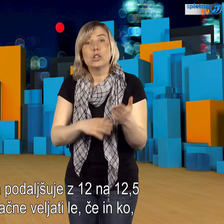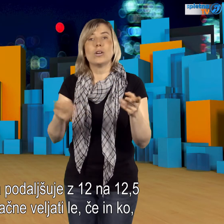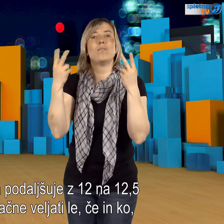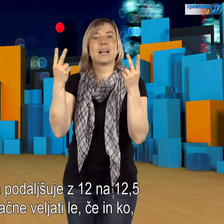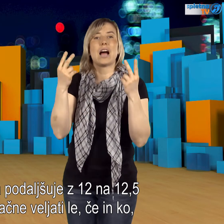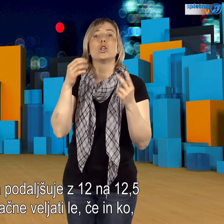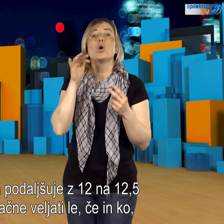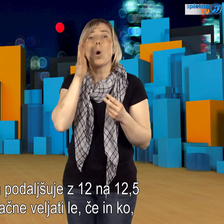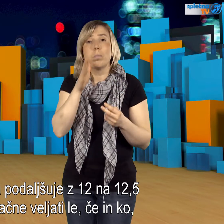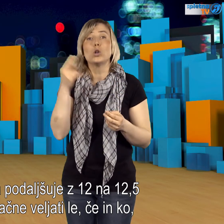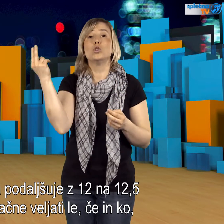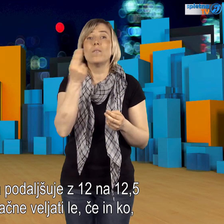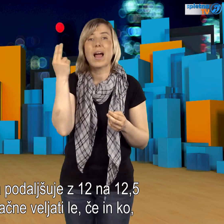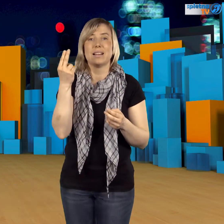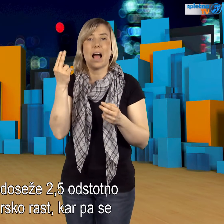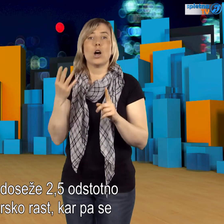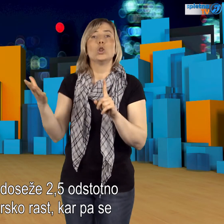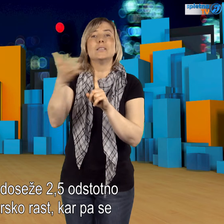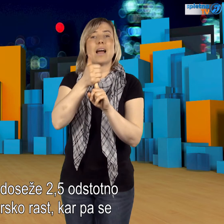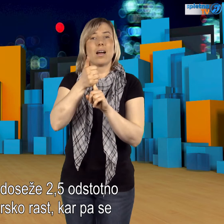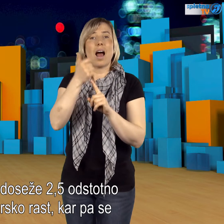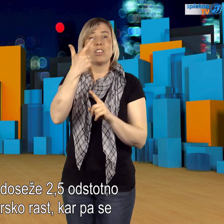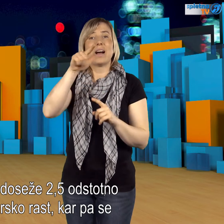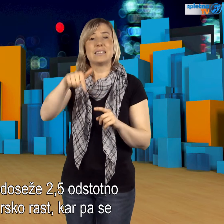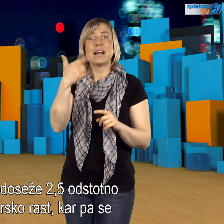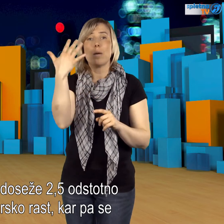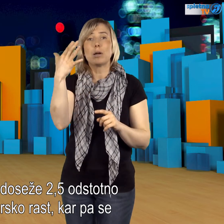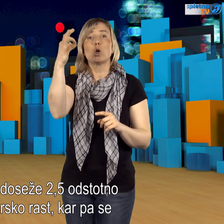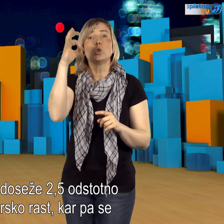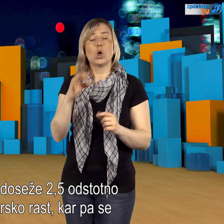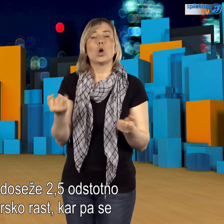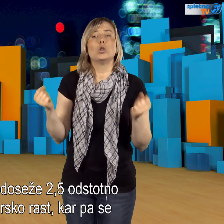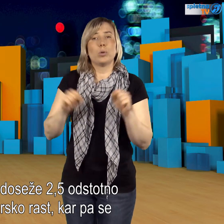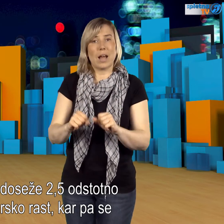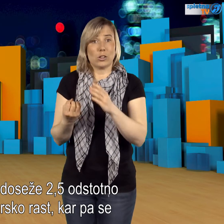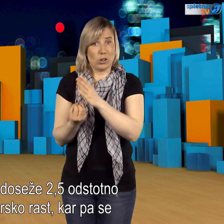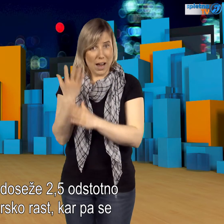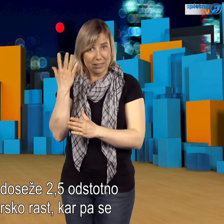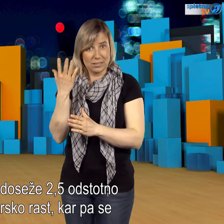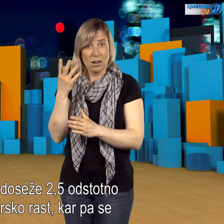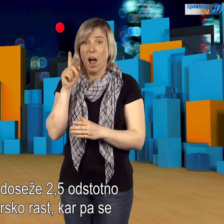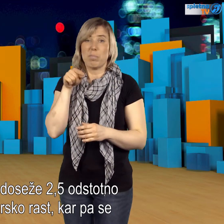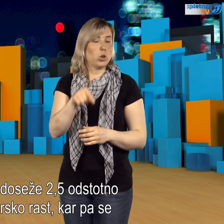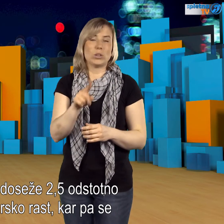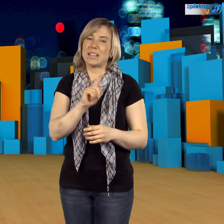ko Slovenija doseže 2,5-odstotno gospodarsko rast, kar pa se najverjetneje ne bo zgodilo kmalu.